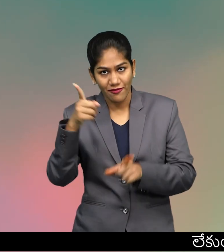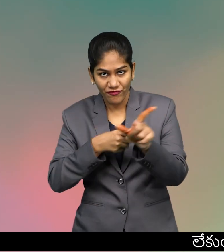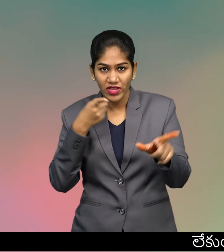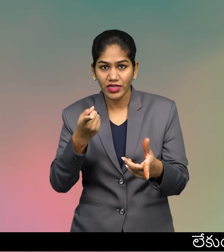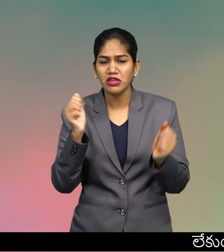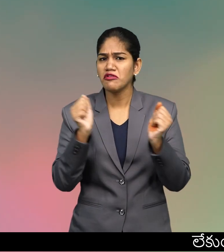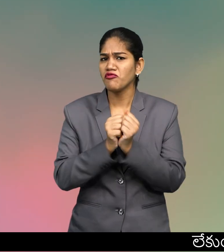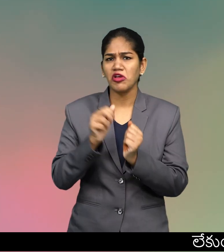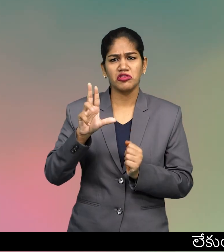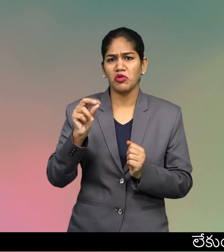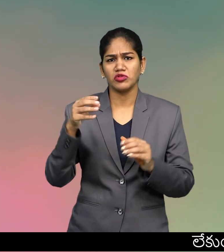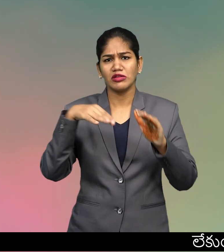పార్లమెంట్ లేకుండా పాలించారు.